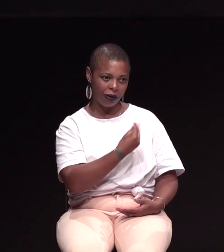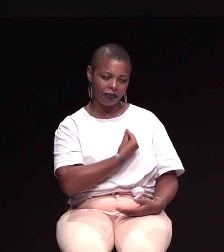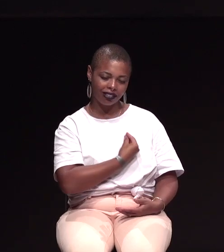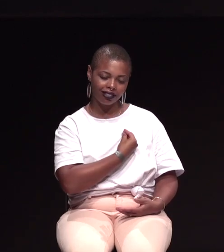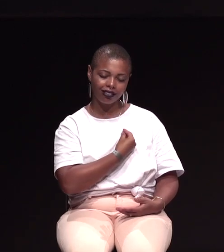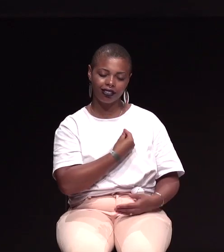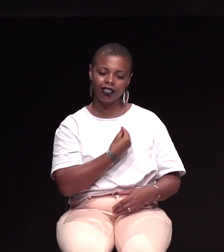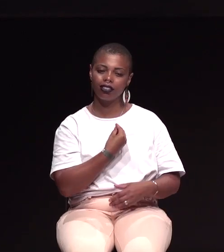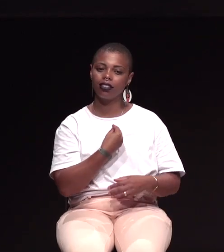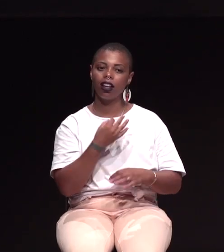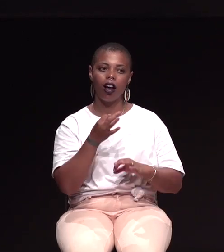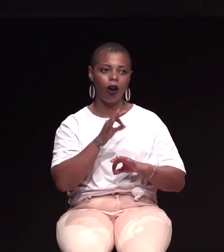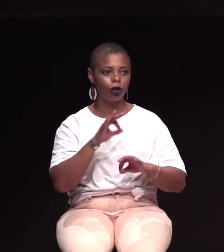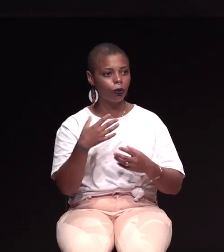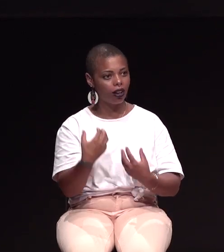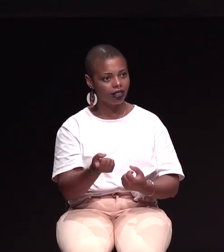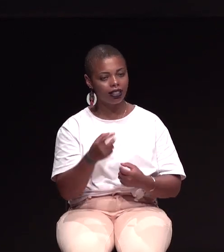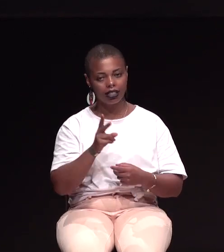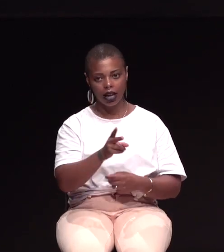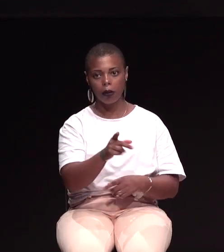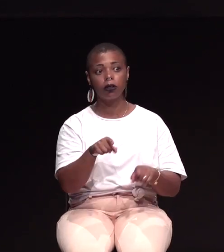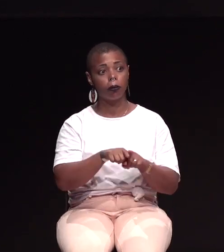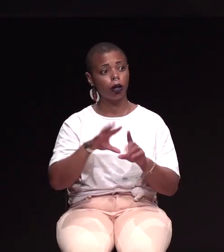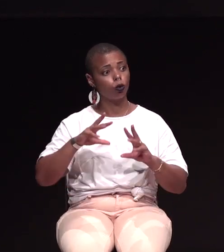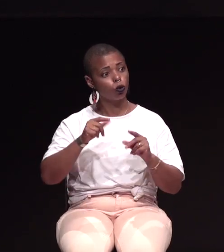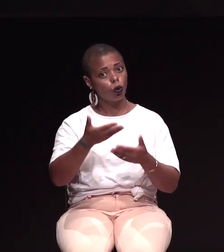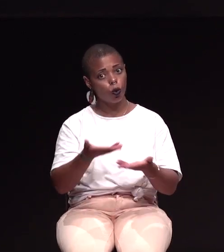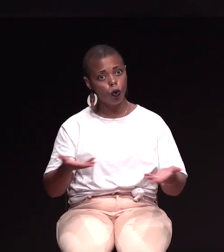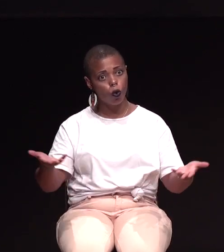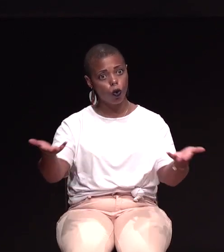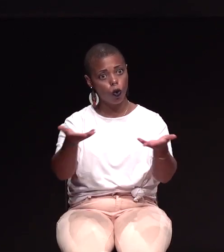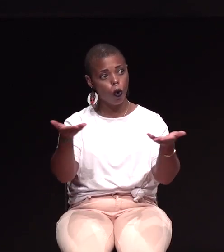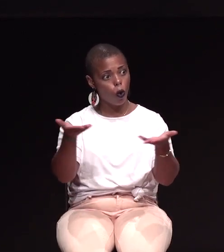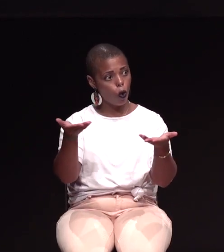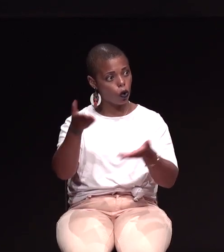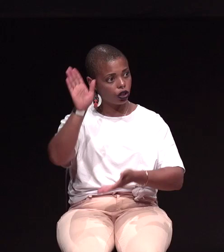sempre. A todos vocês que estão aqui nessa